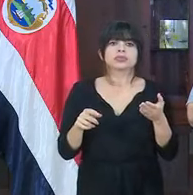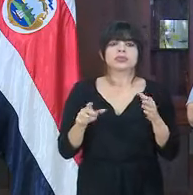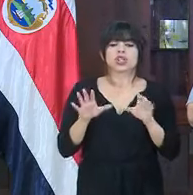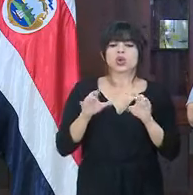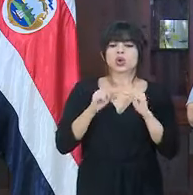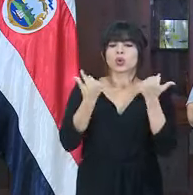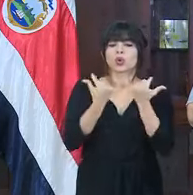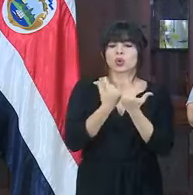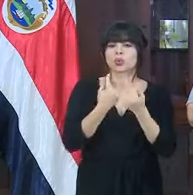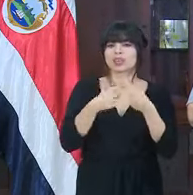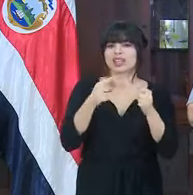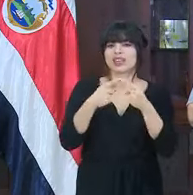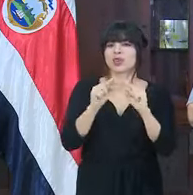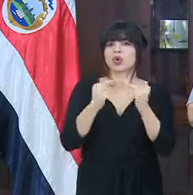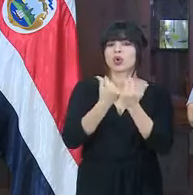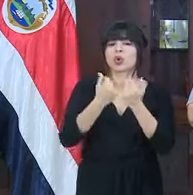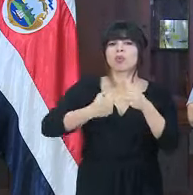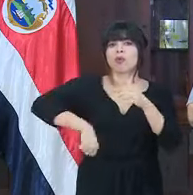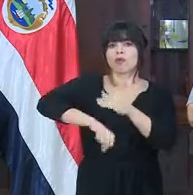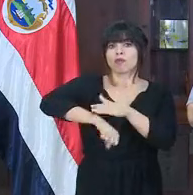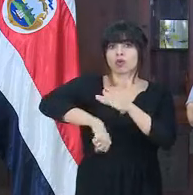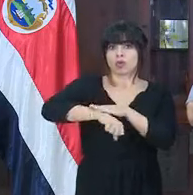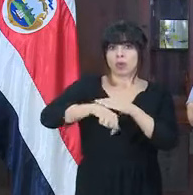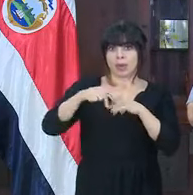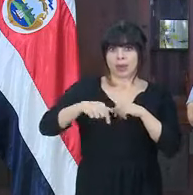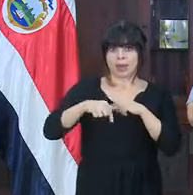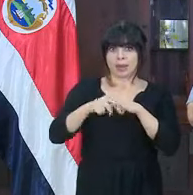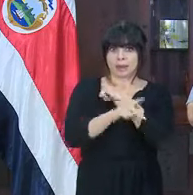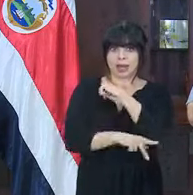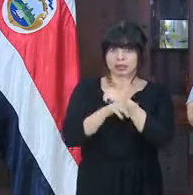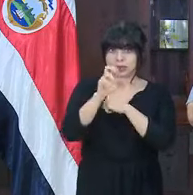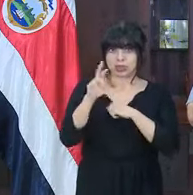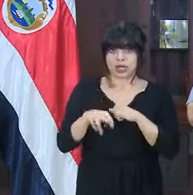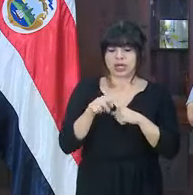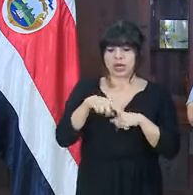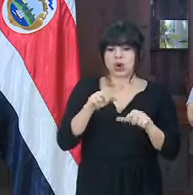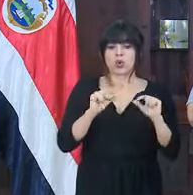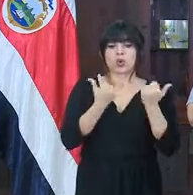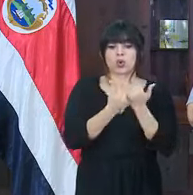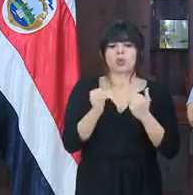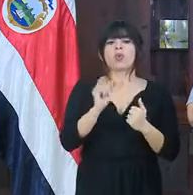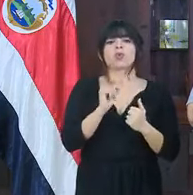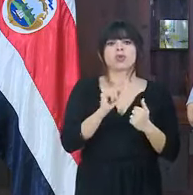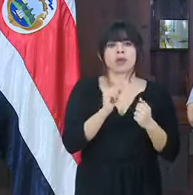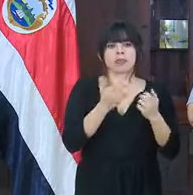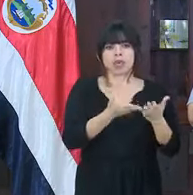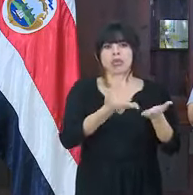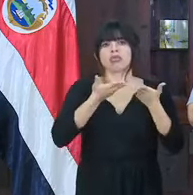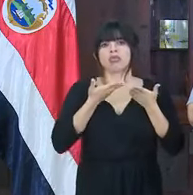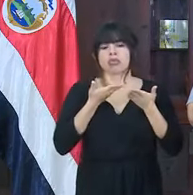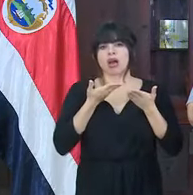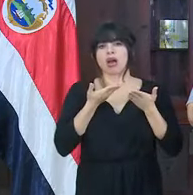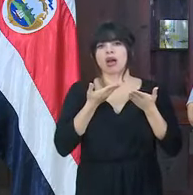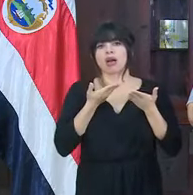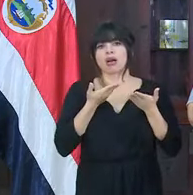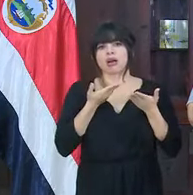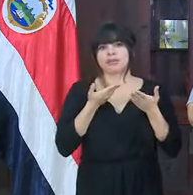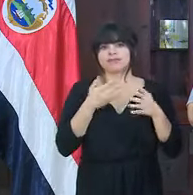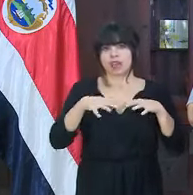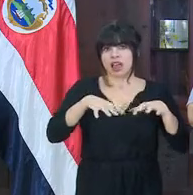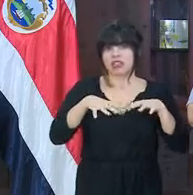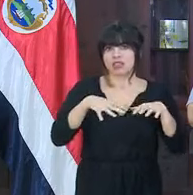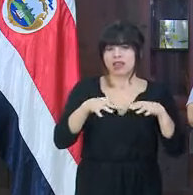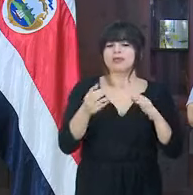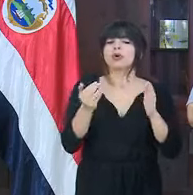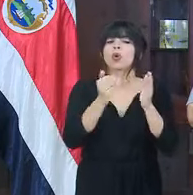barras de diversos clubes de fútbol del país que también nos estaban generando este tipo de